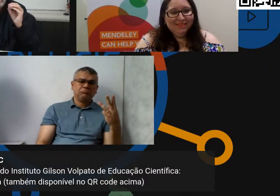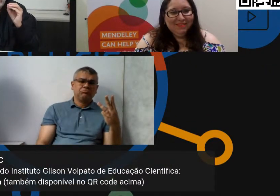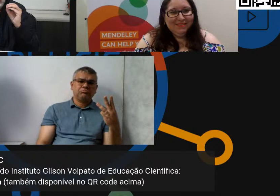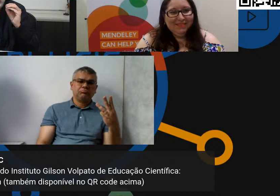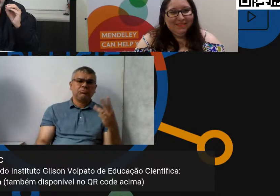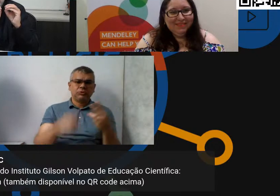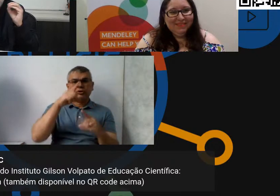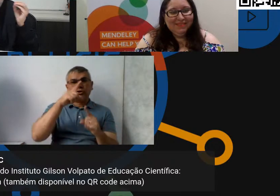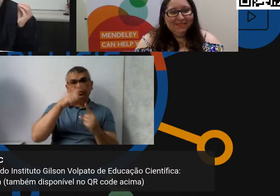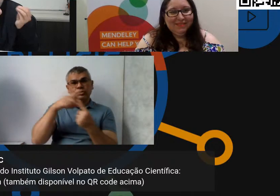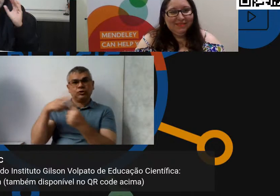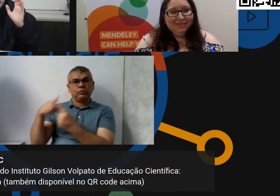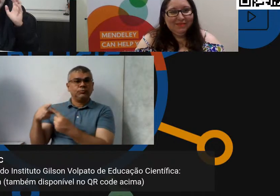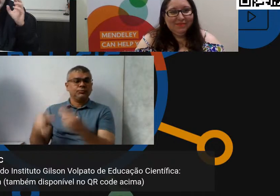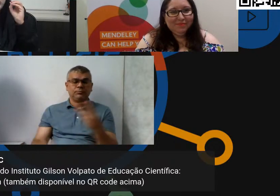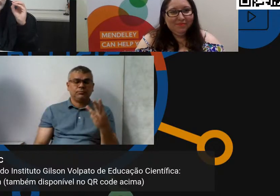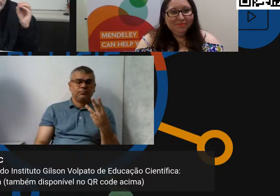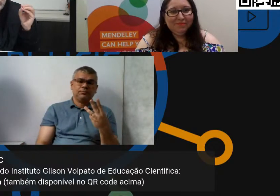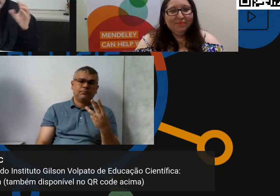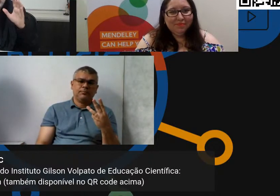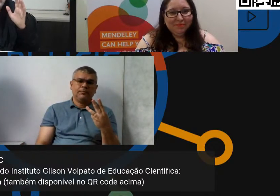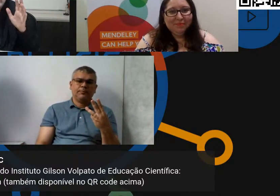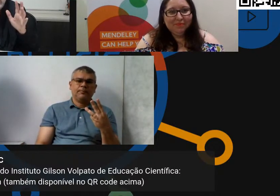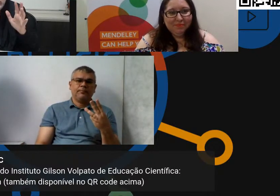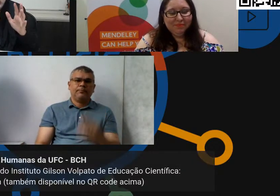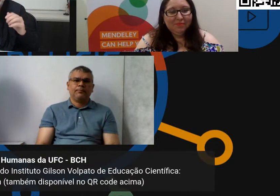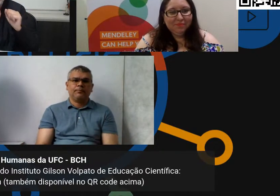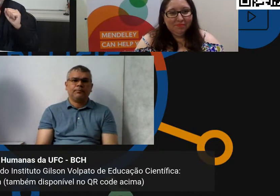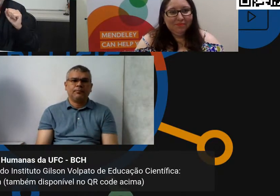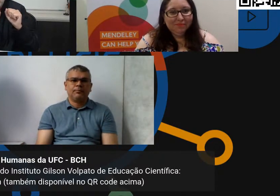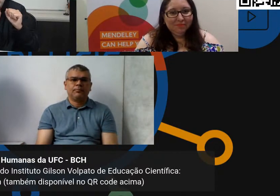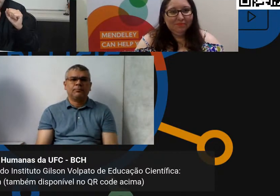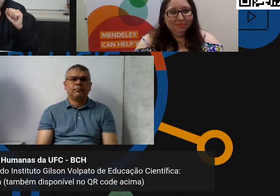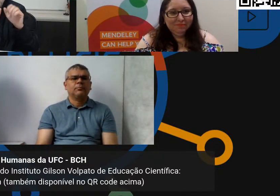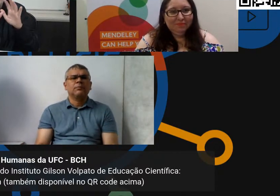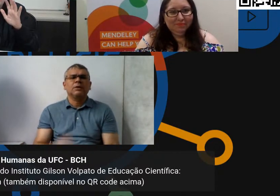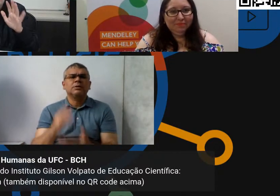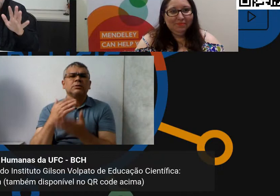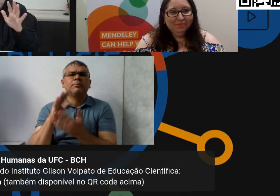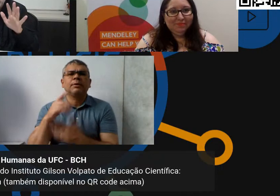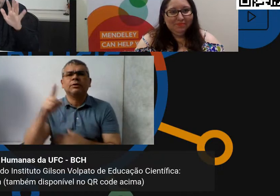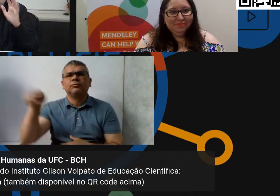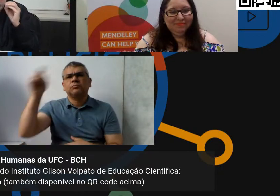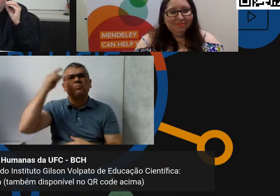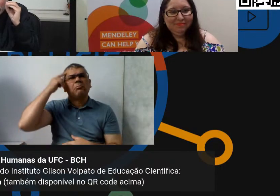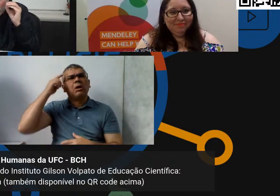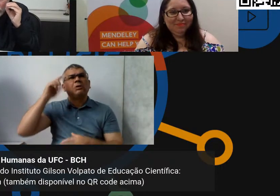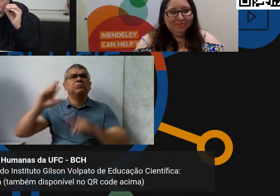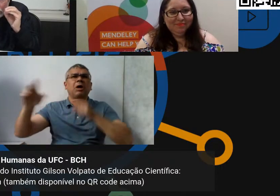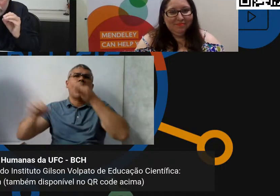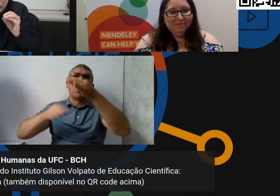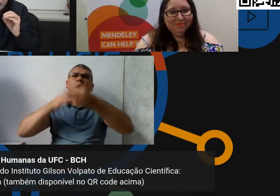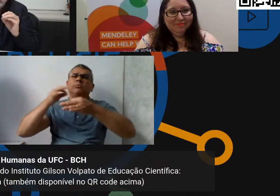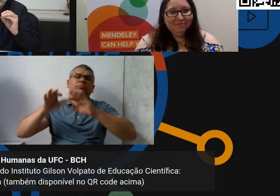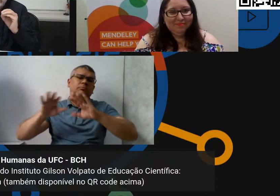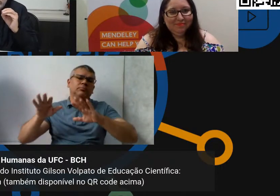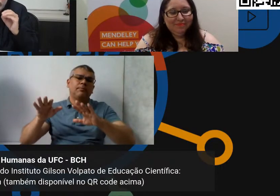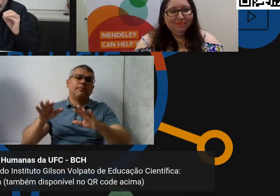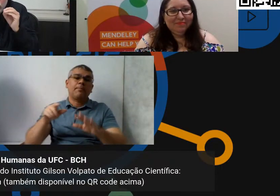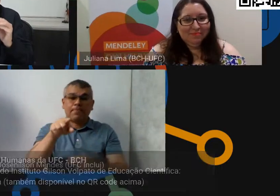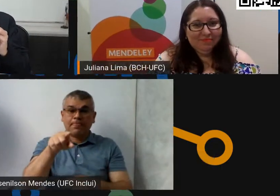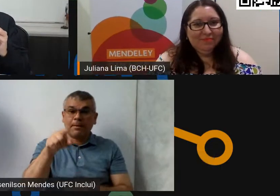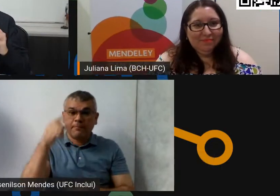que eu falo, a gente tem que raciocinar independente dos livros que estão por aí. Tá? Eu só penso assim, pense como cientista e você